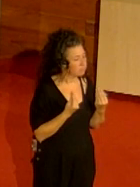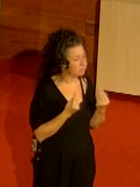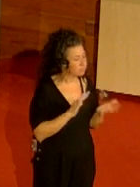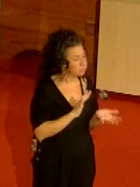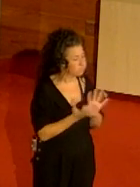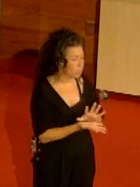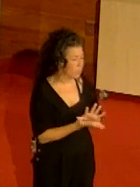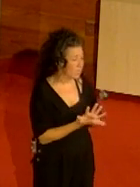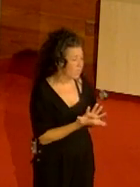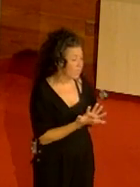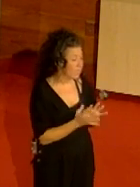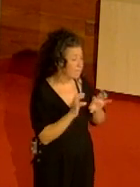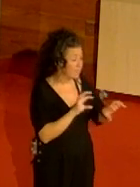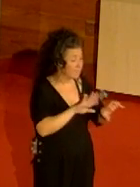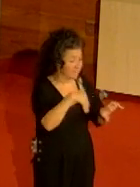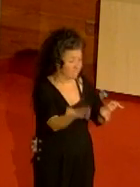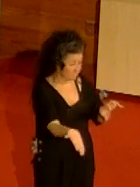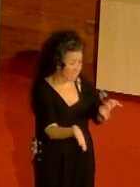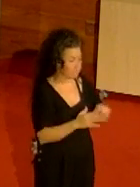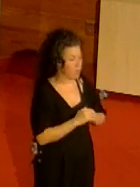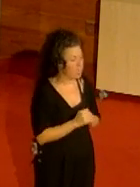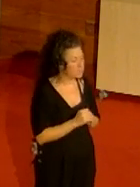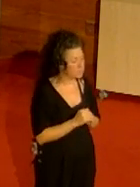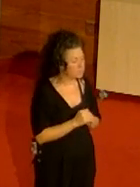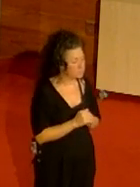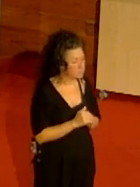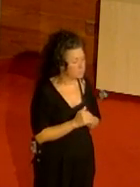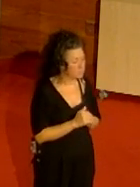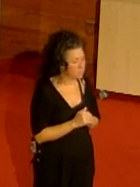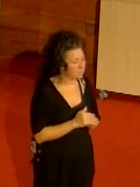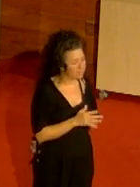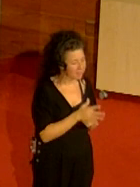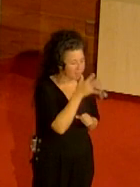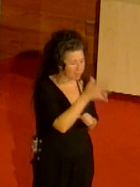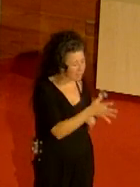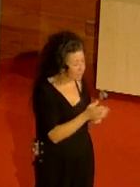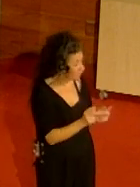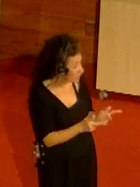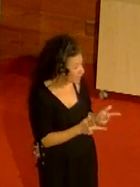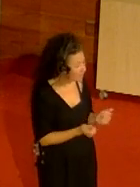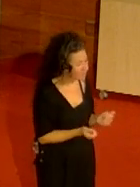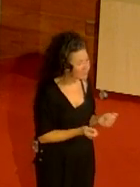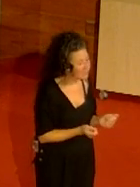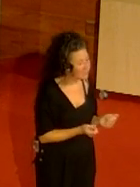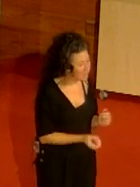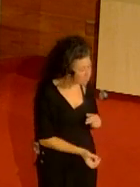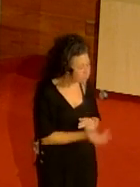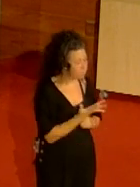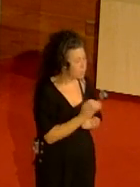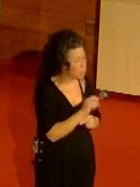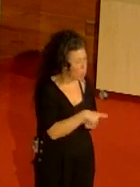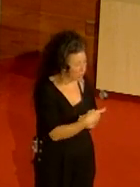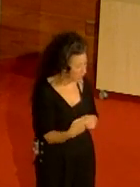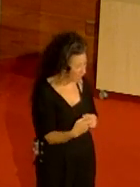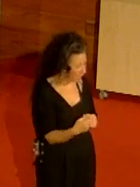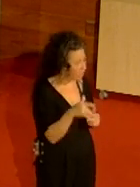ha llegado aquí, ha pasado la frontera, pero lleva 5 años en Vitoria, ¿ok? Y monta una ONG y esa ONG está colaborando.